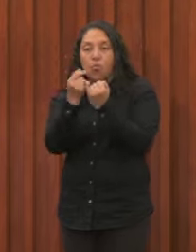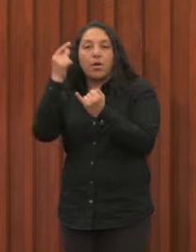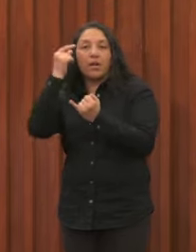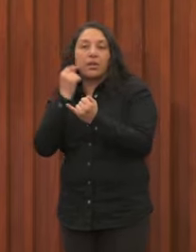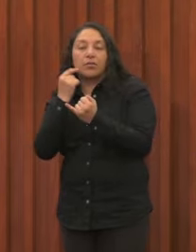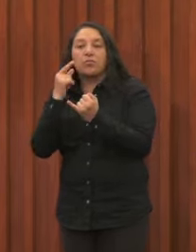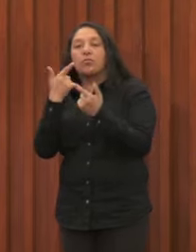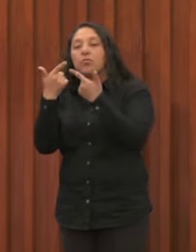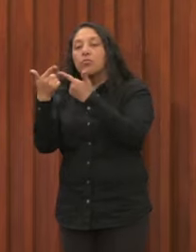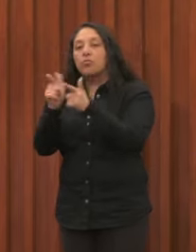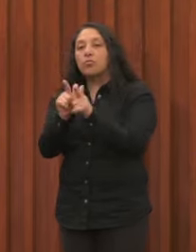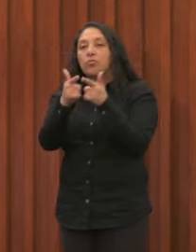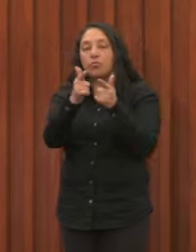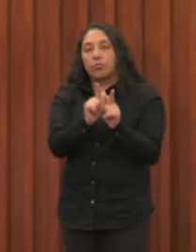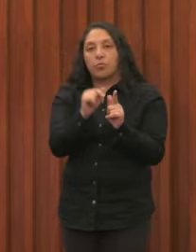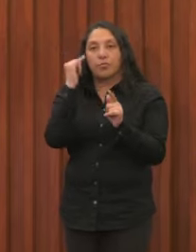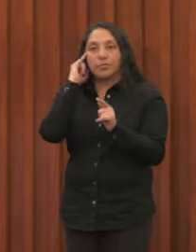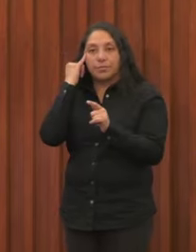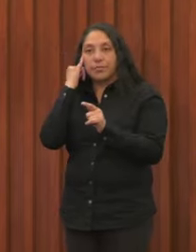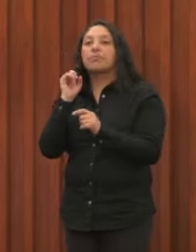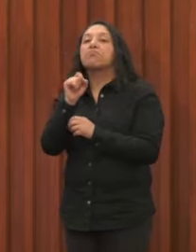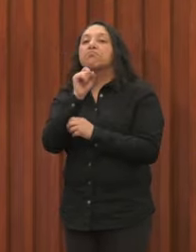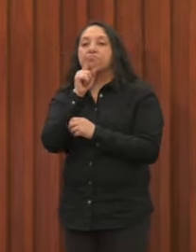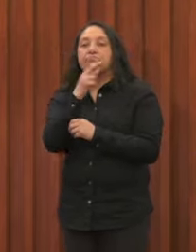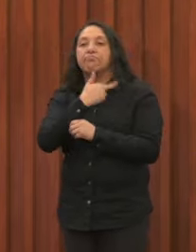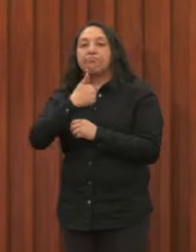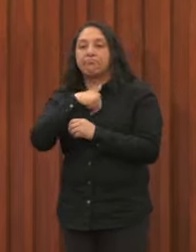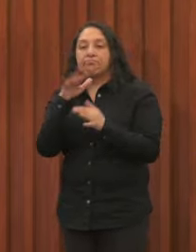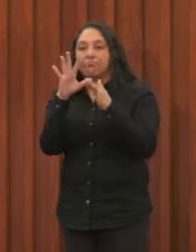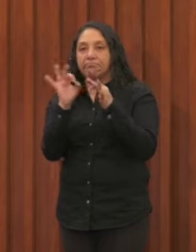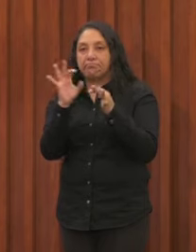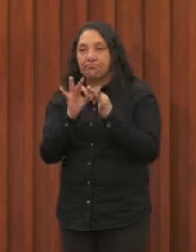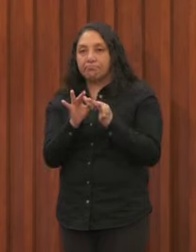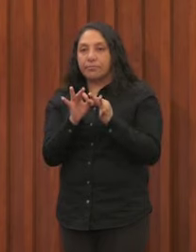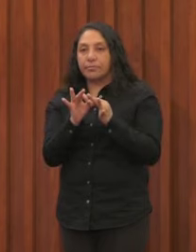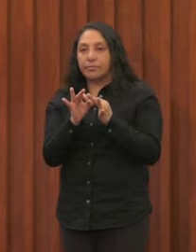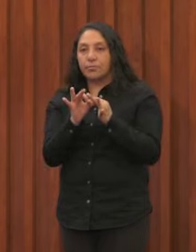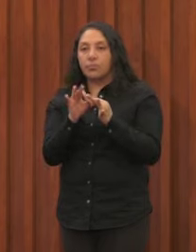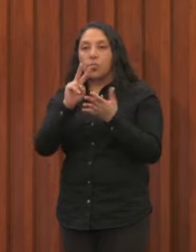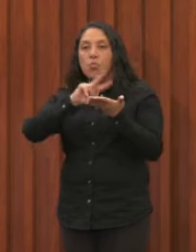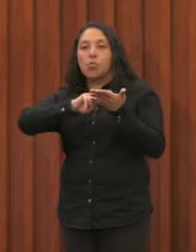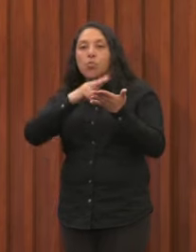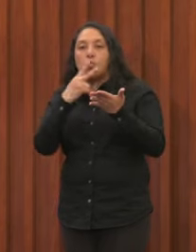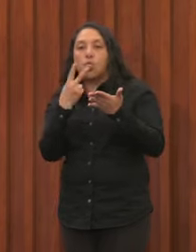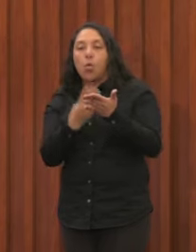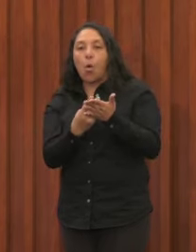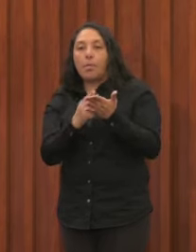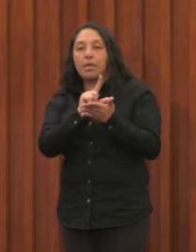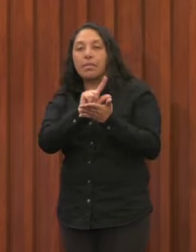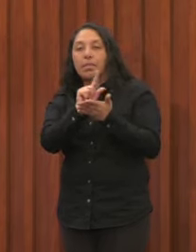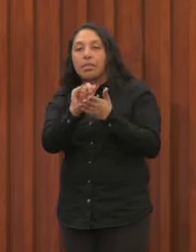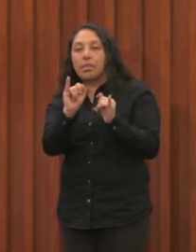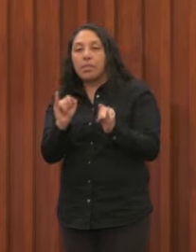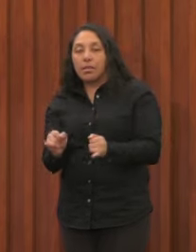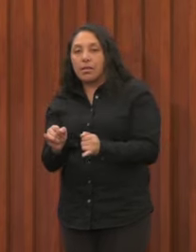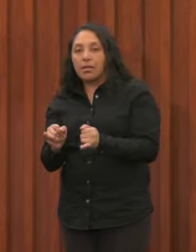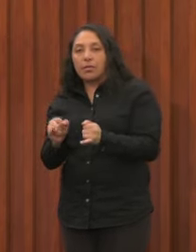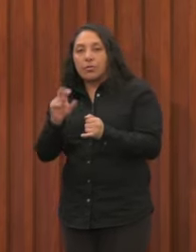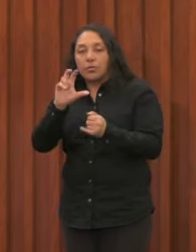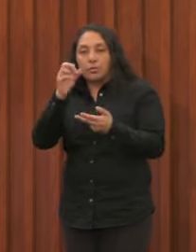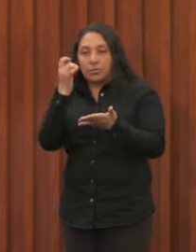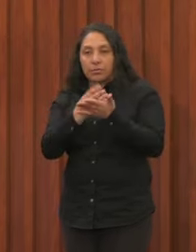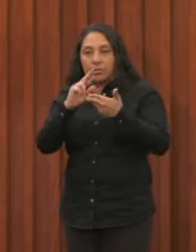poblaciones indígenas, también estamos hablando de una doble estigmatización con relación no